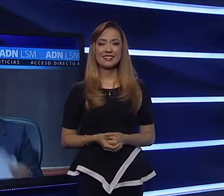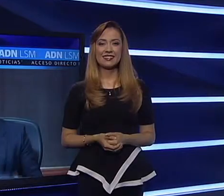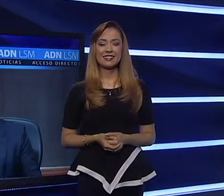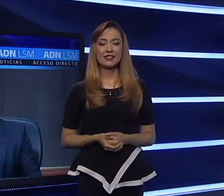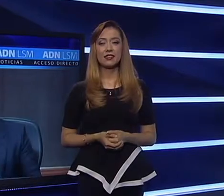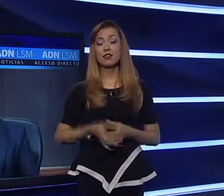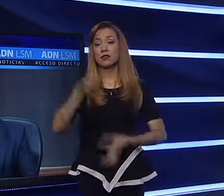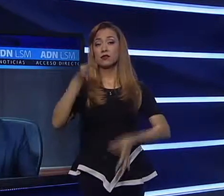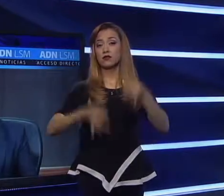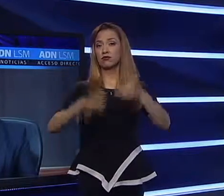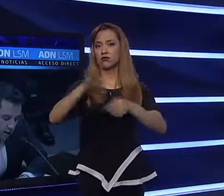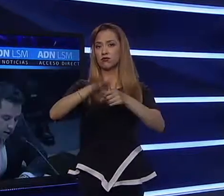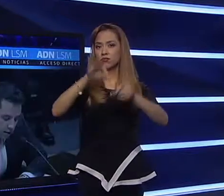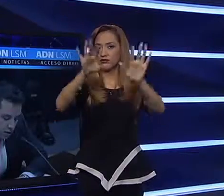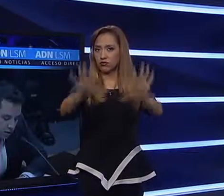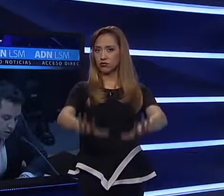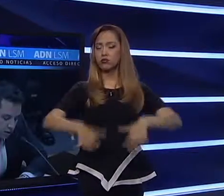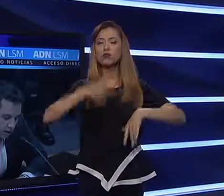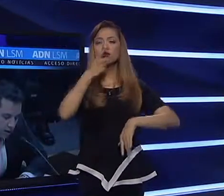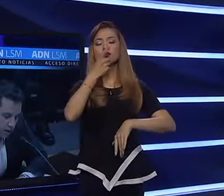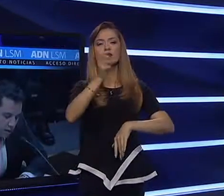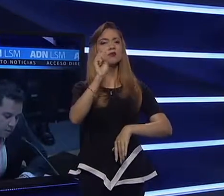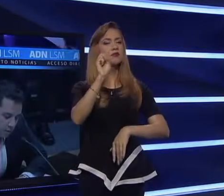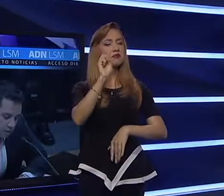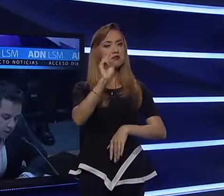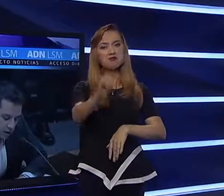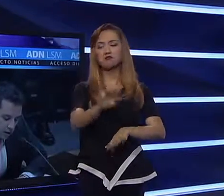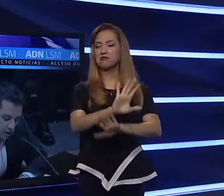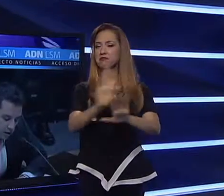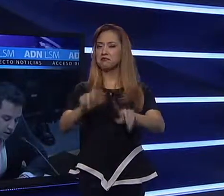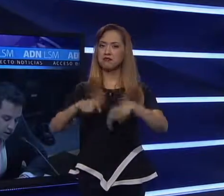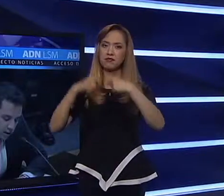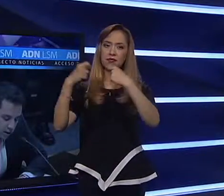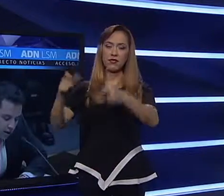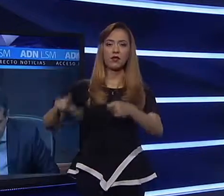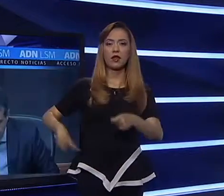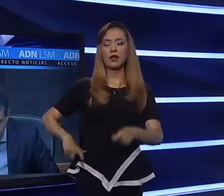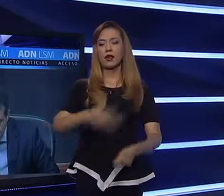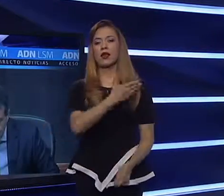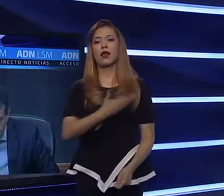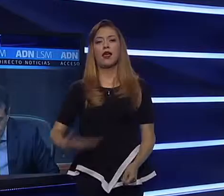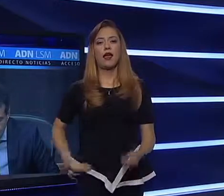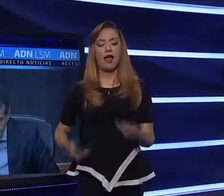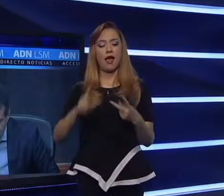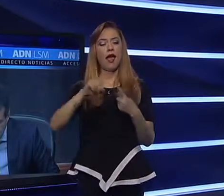Tribunal Electoral confirma validez de elecciones para gobernador en Campeche y Guerrero.